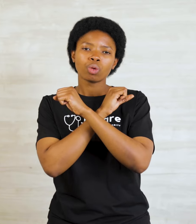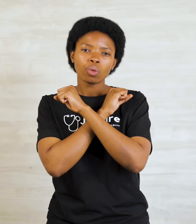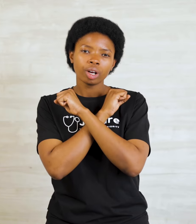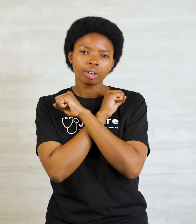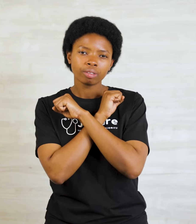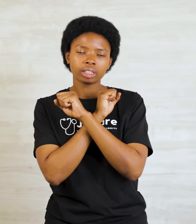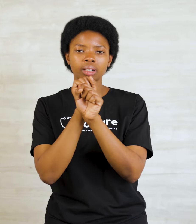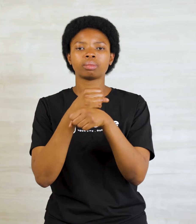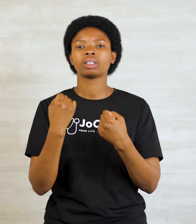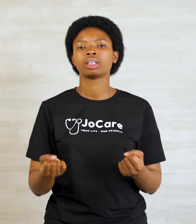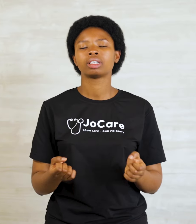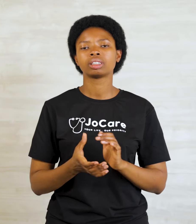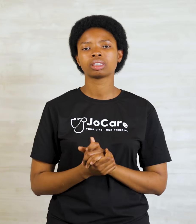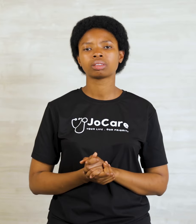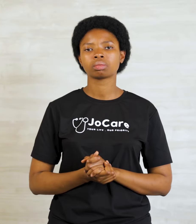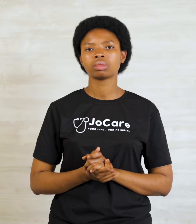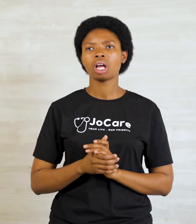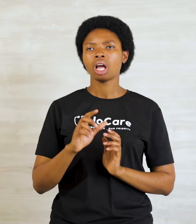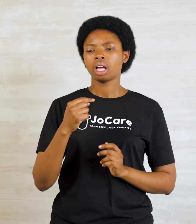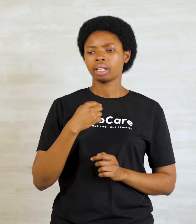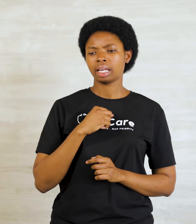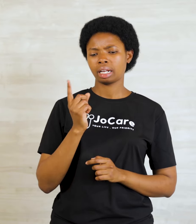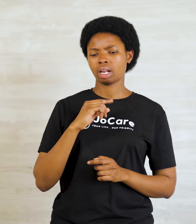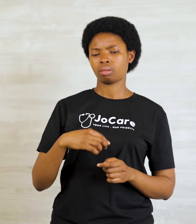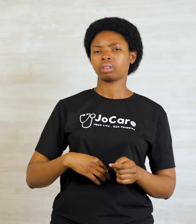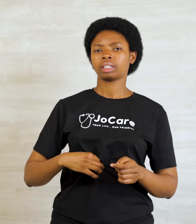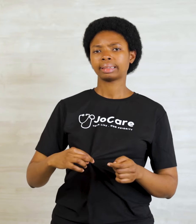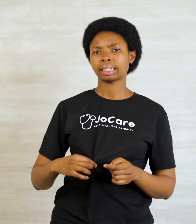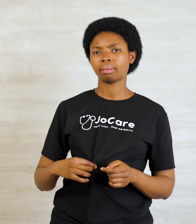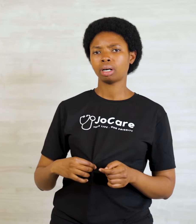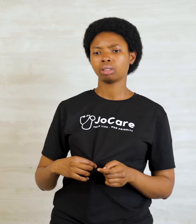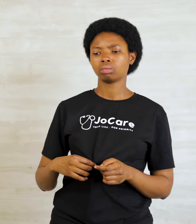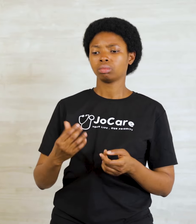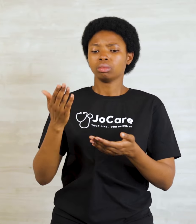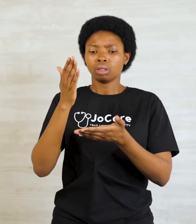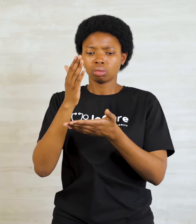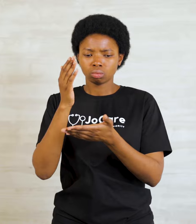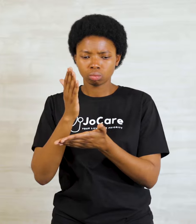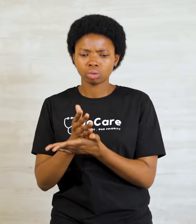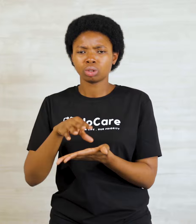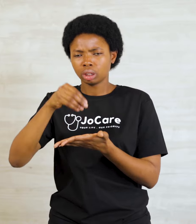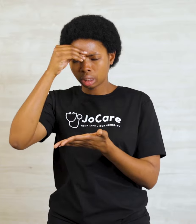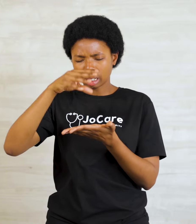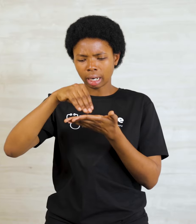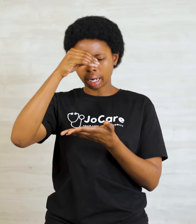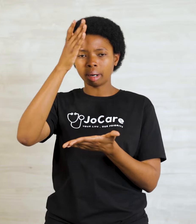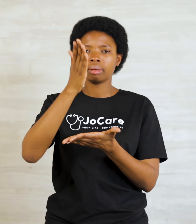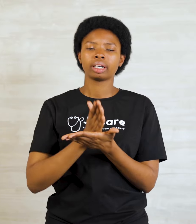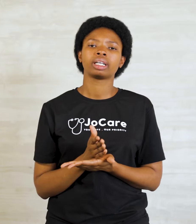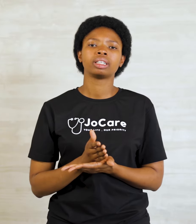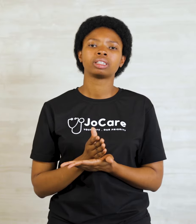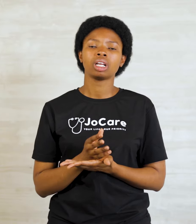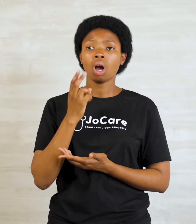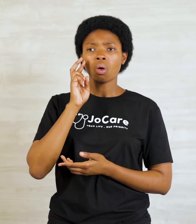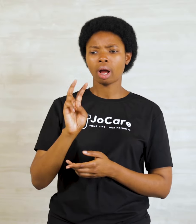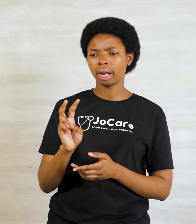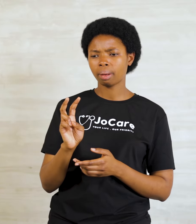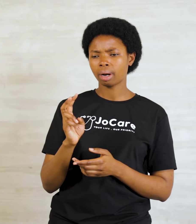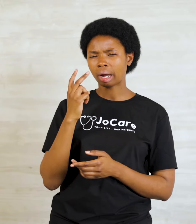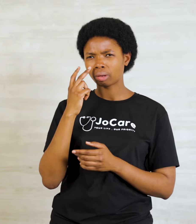biranze ntago ngiye gusama ngo bimbuze kwiga mbese arimo arareba agafata imyanzuro bitewe n'intego